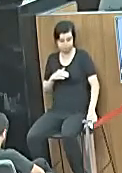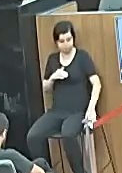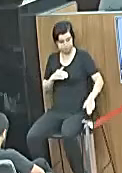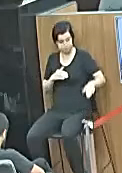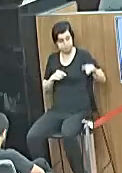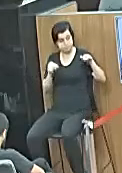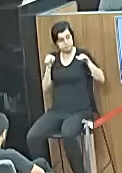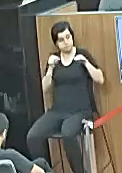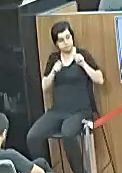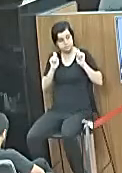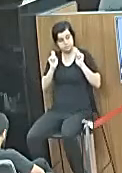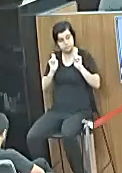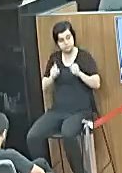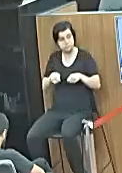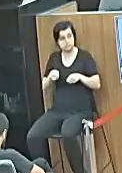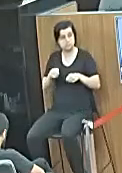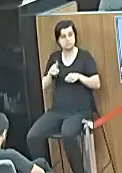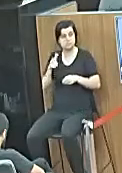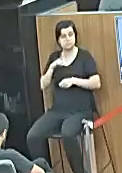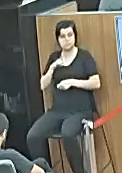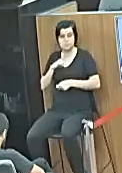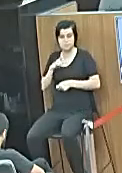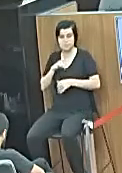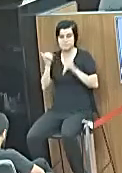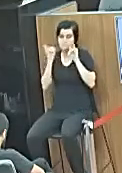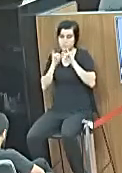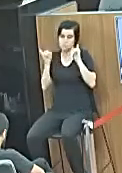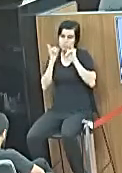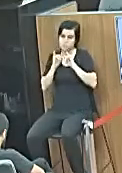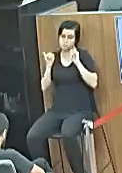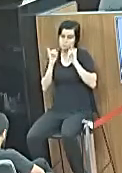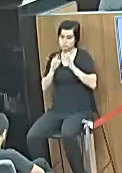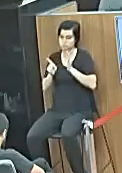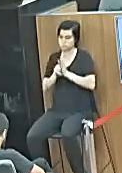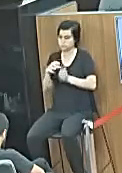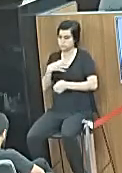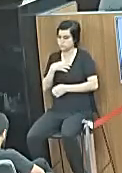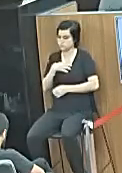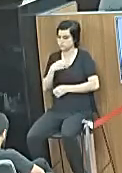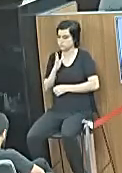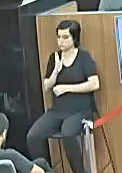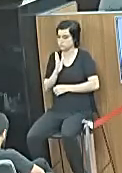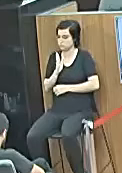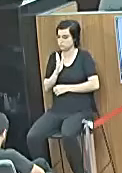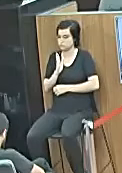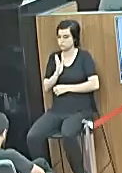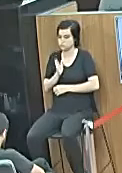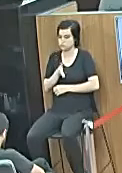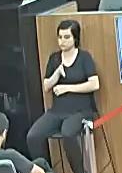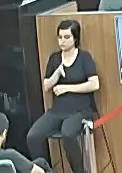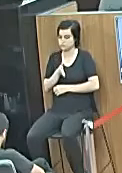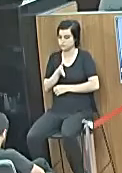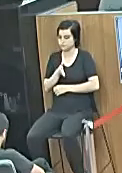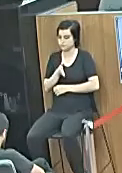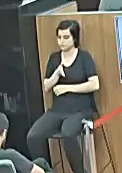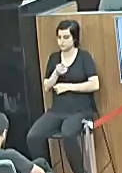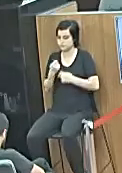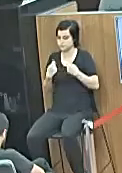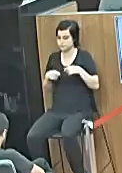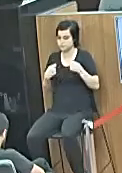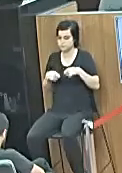estudantes possam ter acesso à informação científica é preciso apoiar os nossos talentos